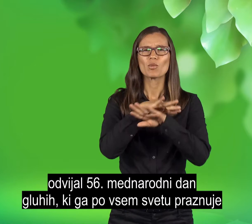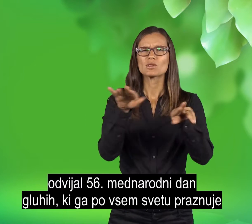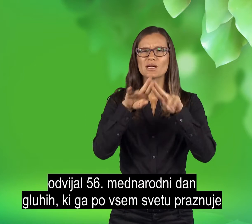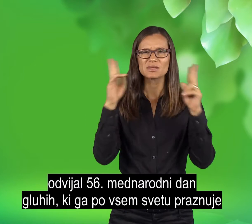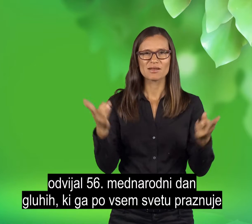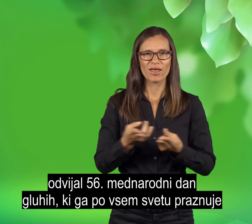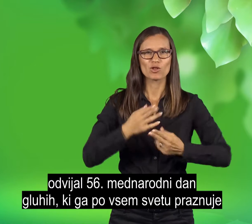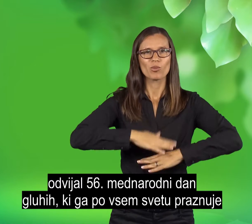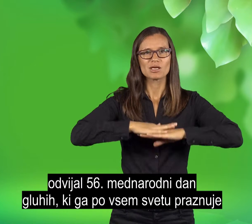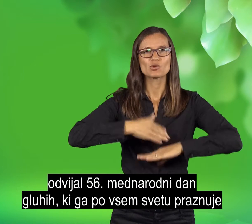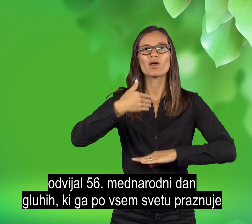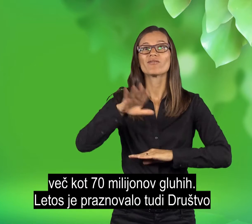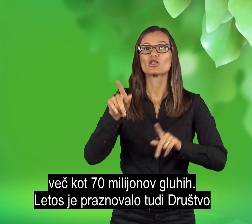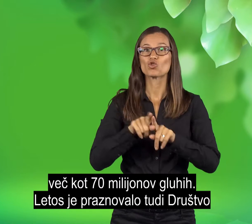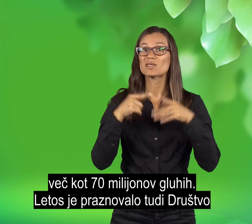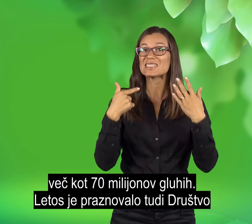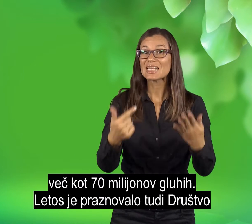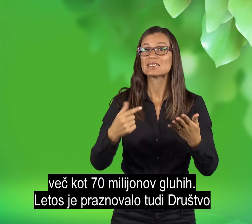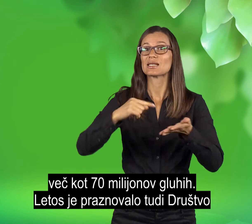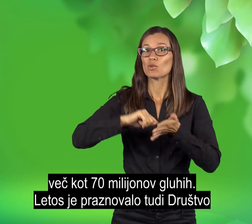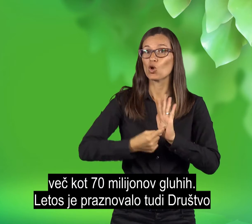praznuje več kot 70 milijonov gluhih.